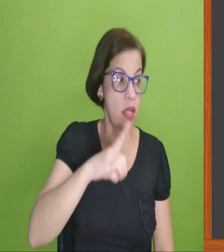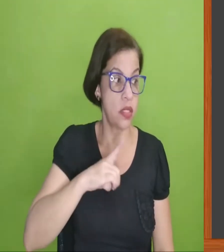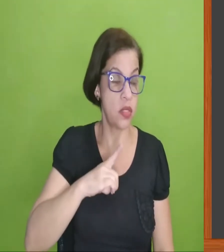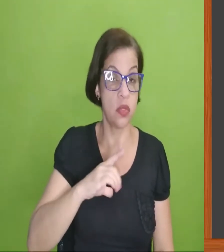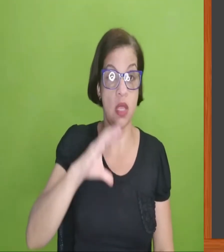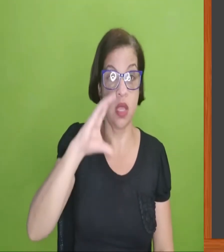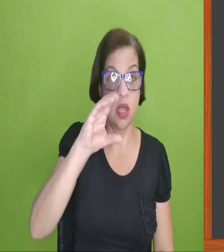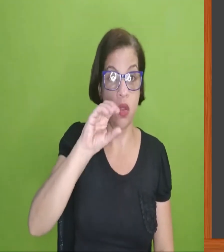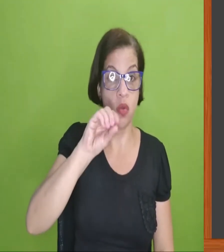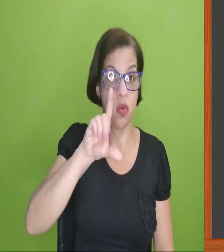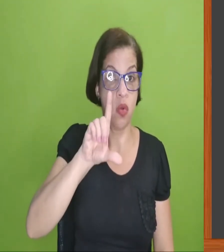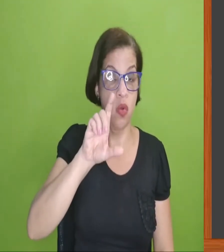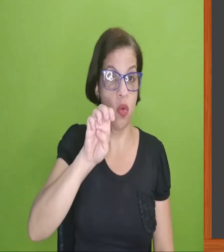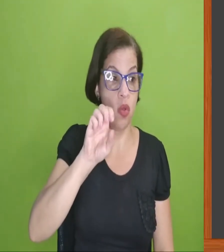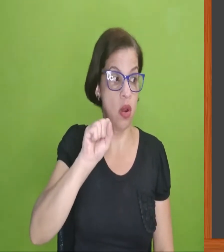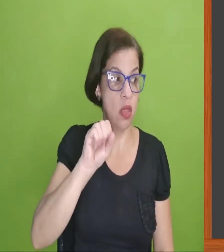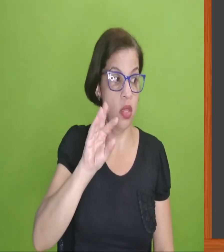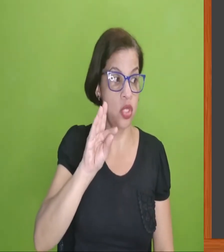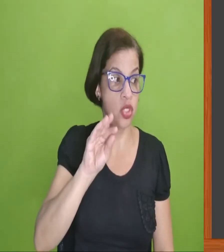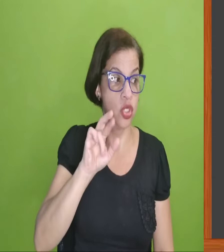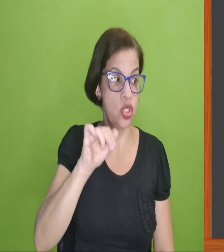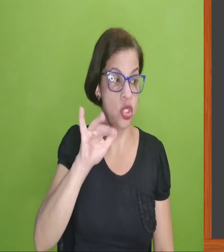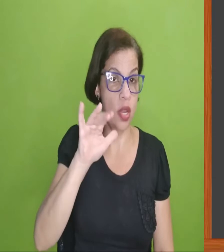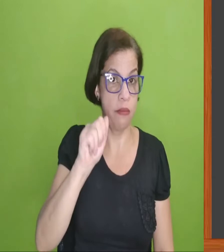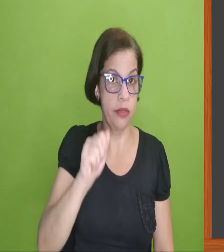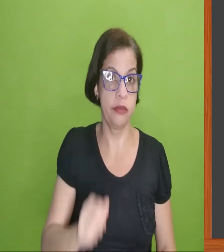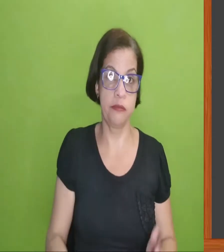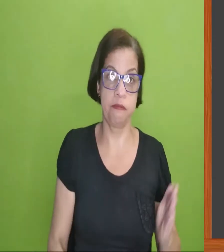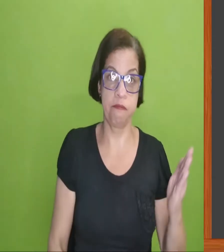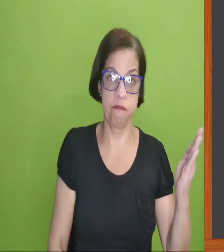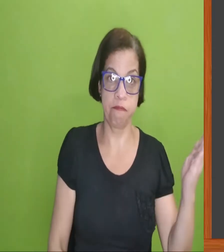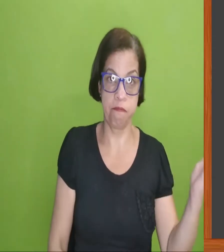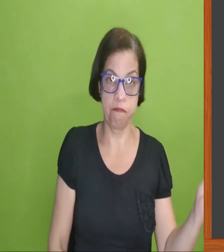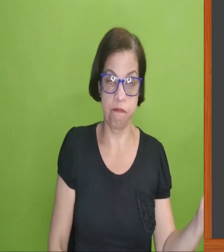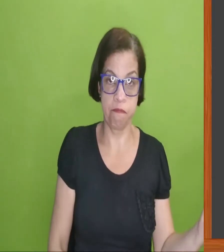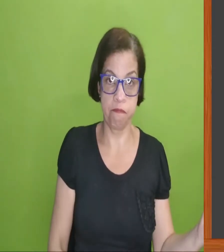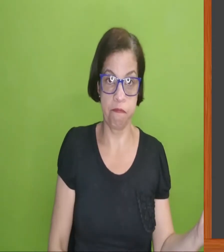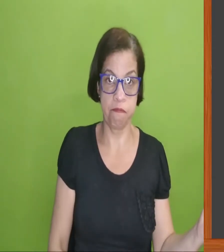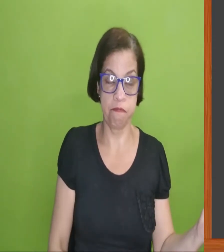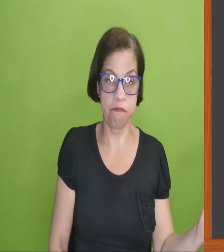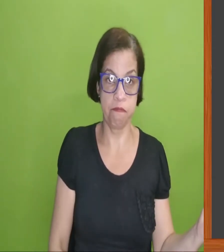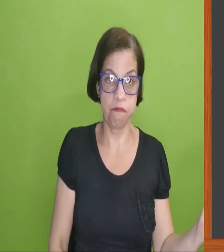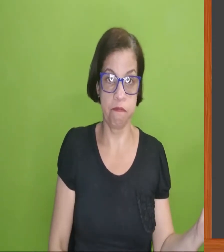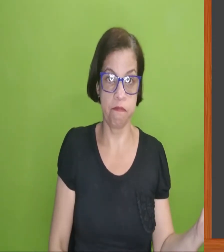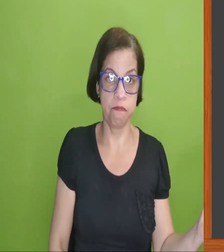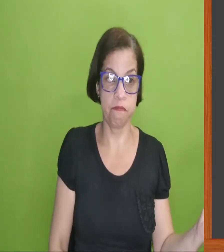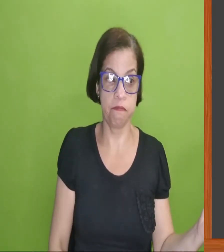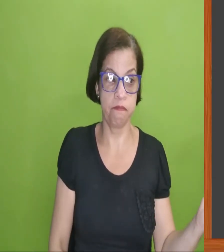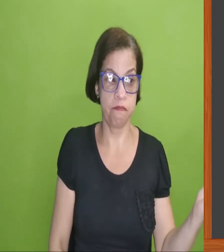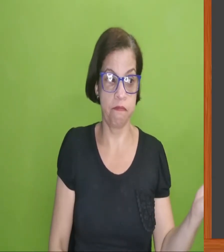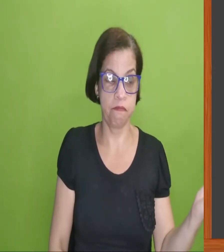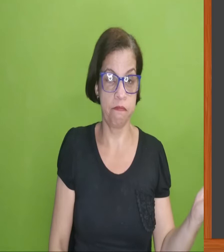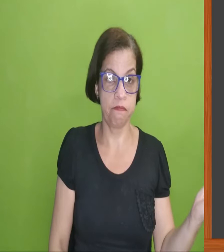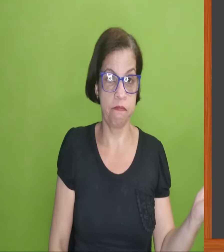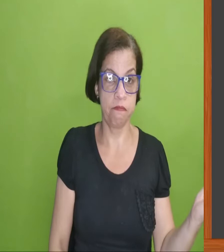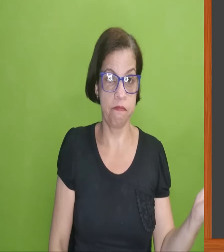Este fármaco tem como mecanismo de ação a formação de complexos insolúveis com os ácidos biliares